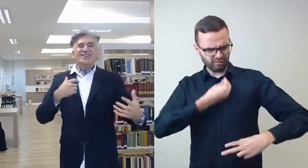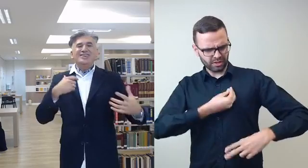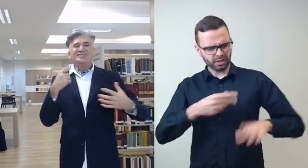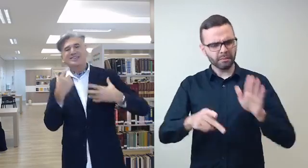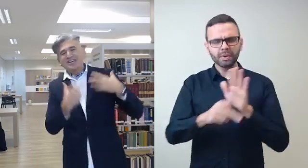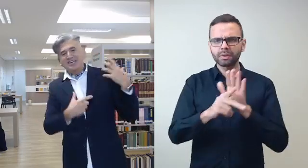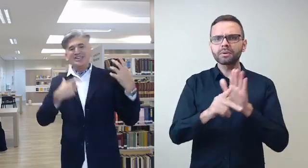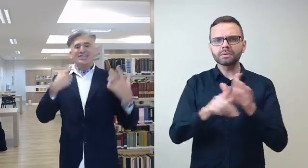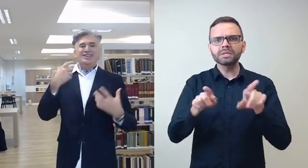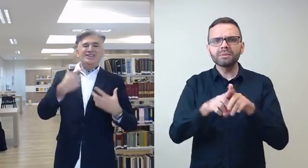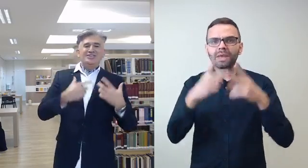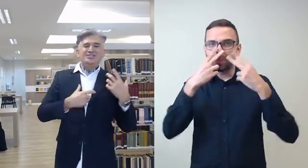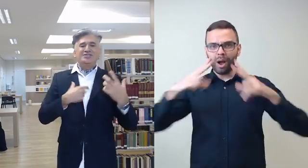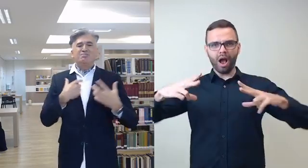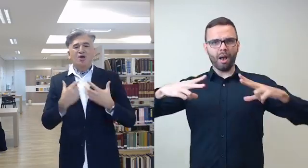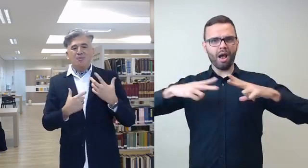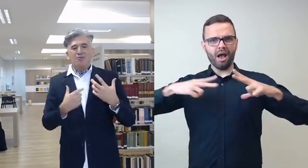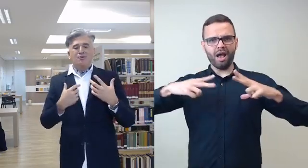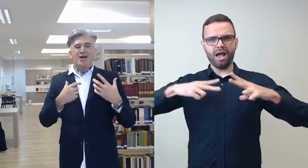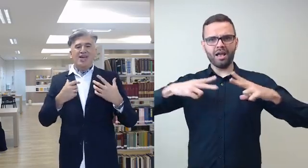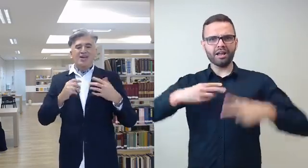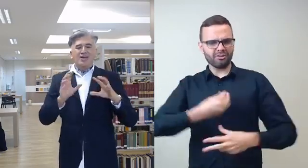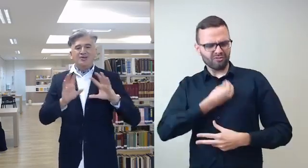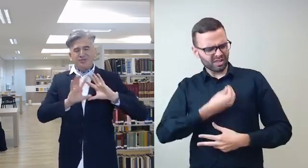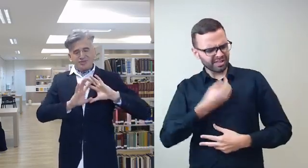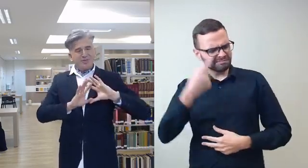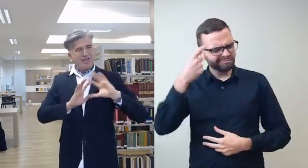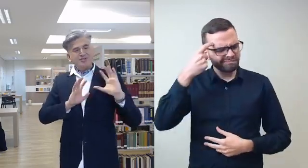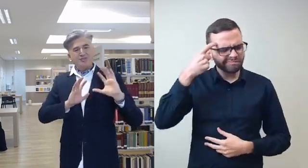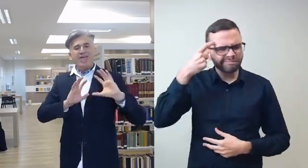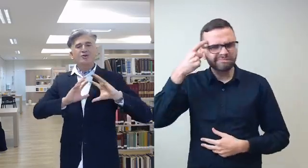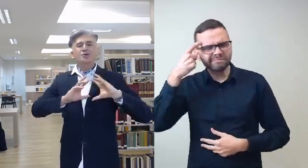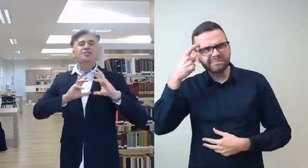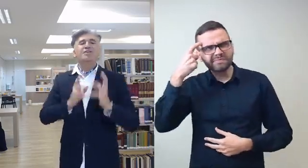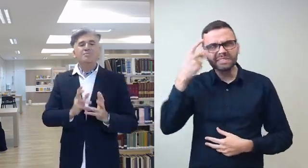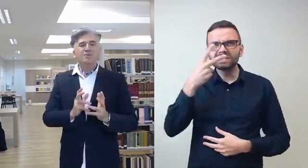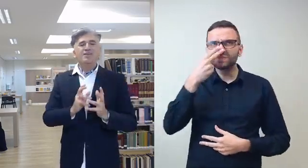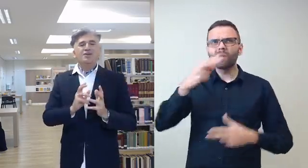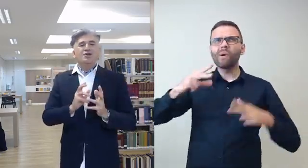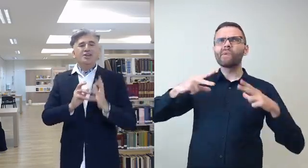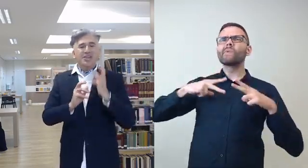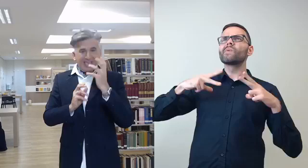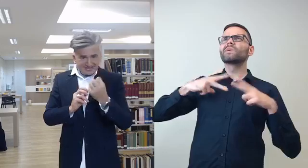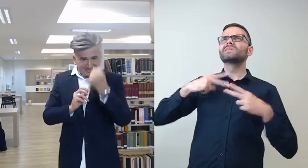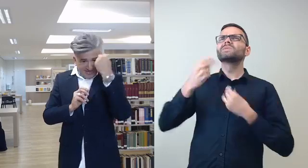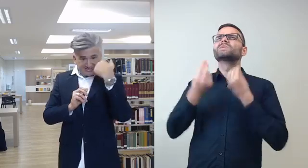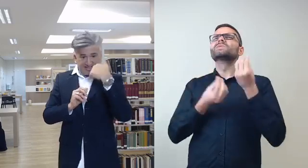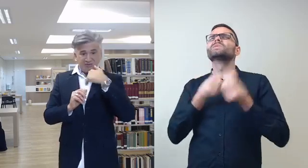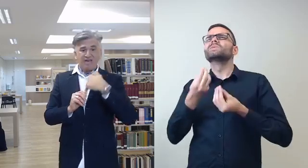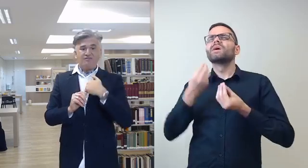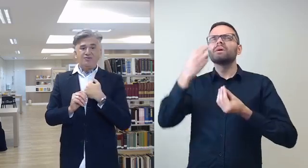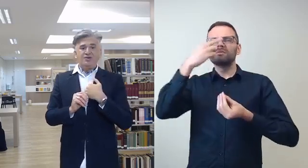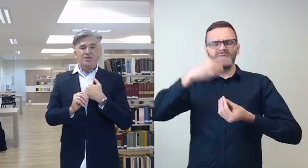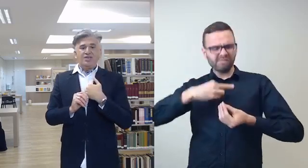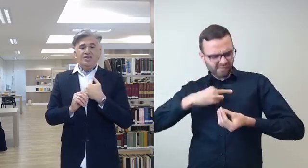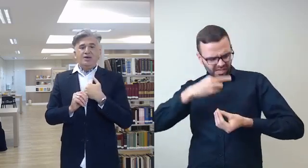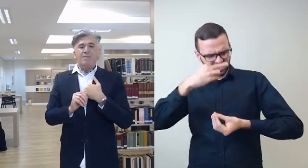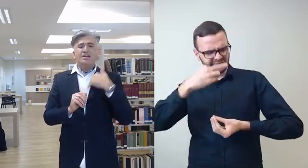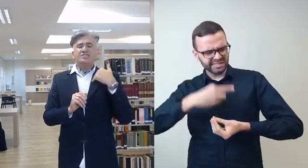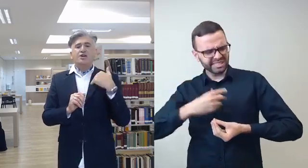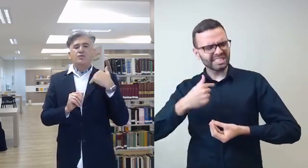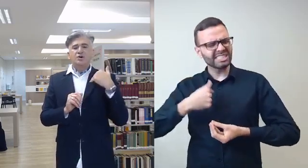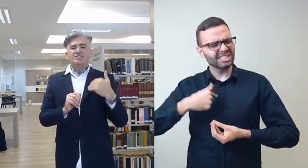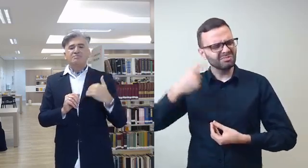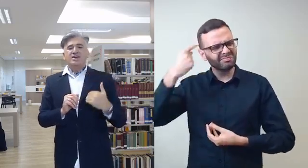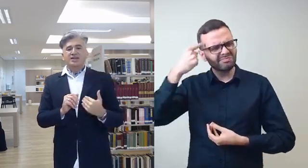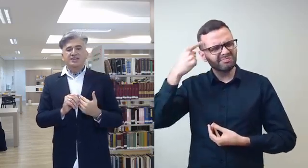de scanner de si próprio, o que eu chamaria de uma ego trip honesta e saudável.